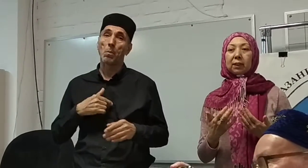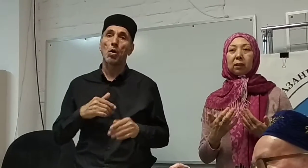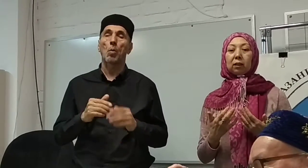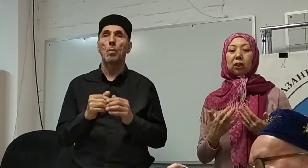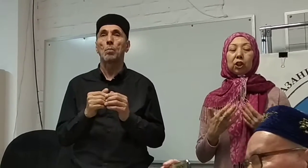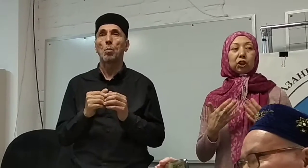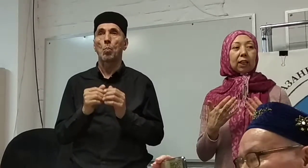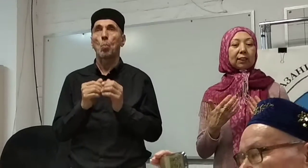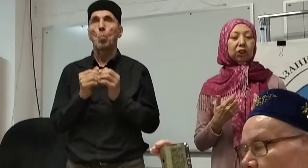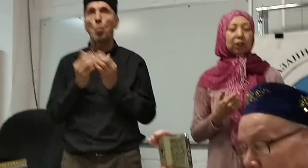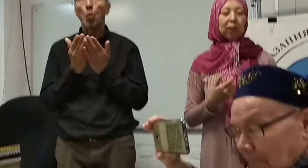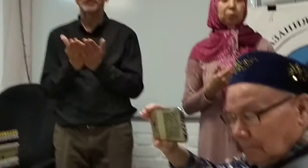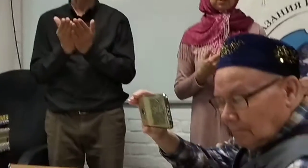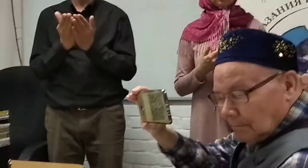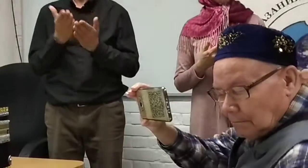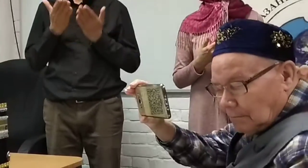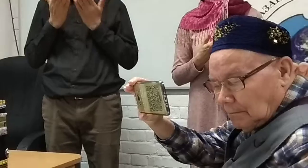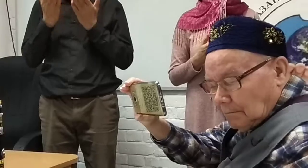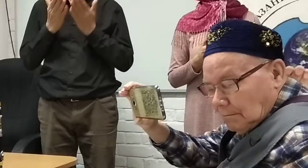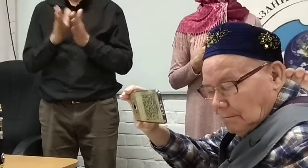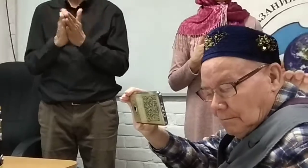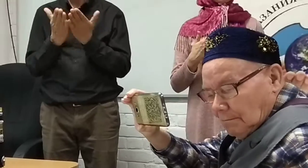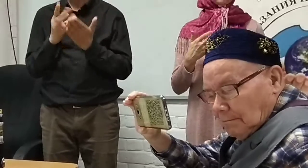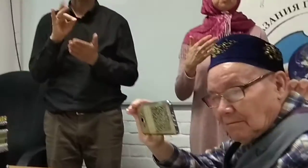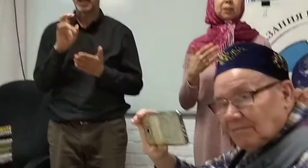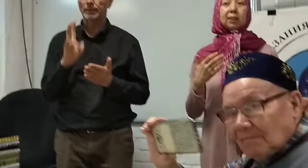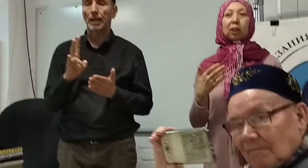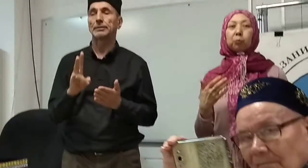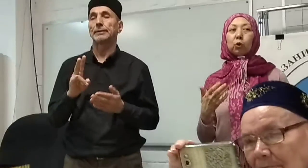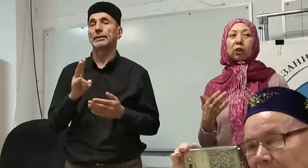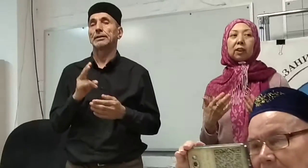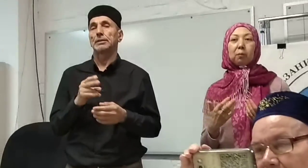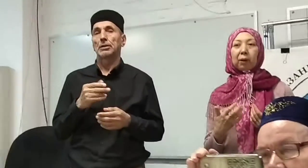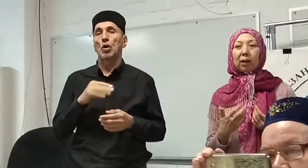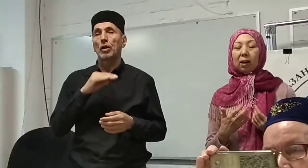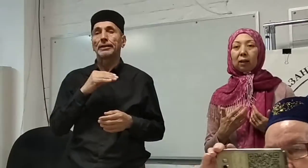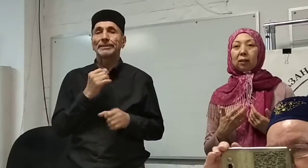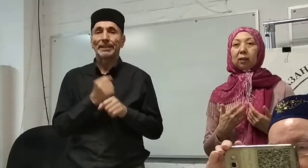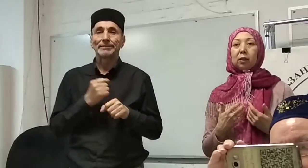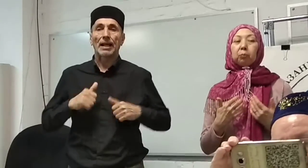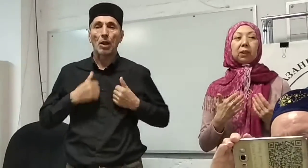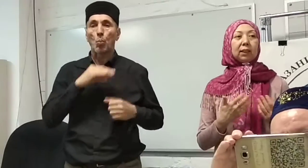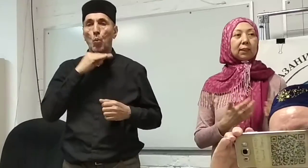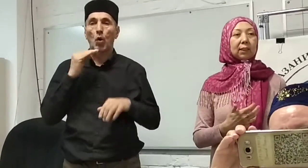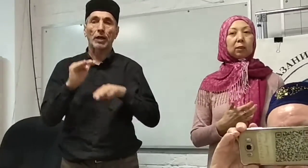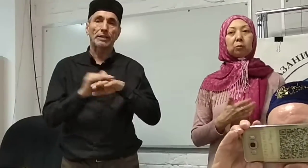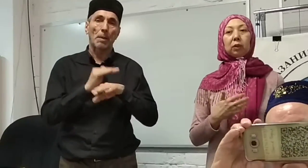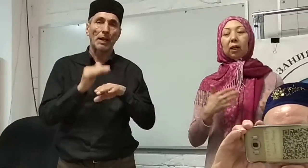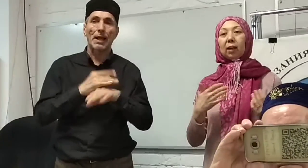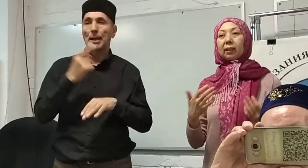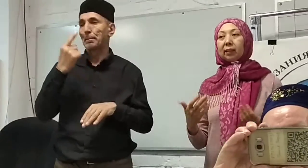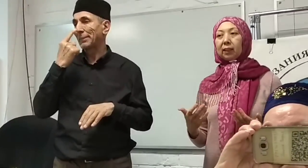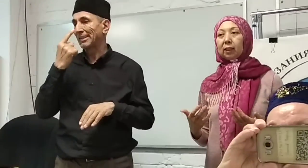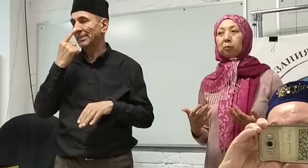молимся, часто читаем Коран, стараемся делать много добра близким, родным,